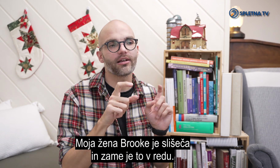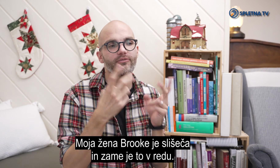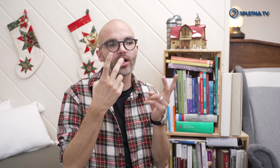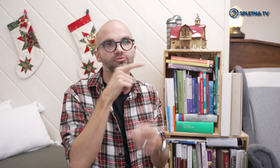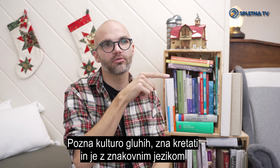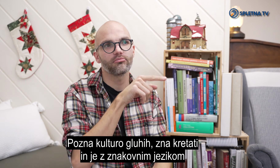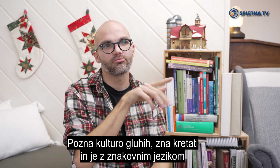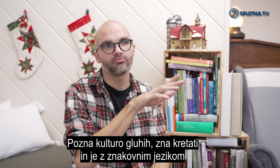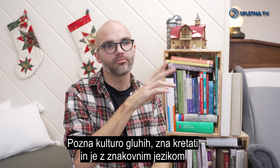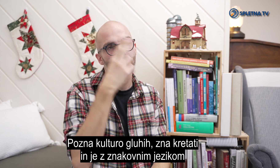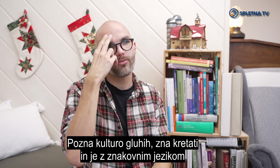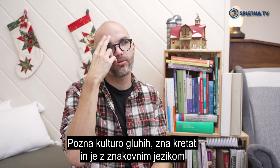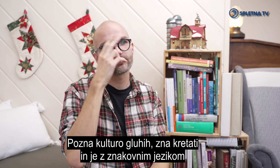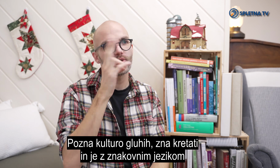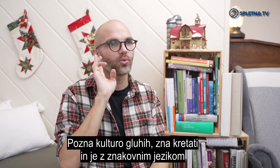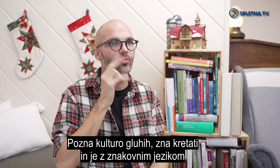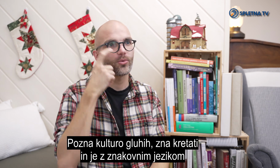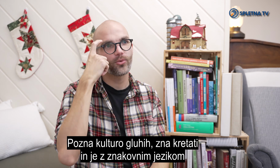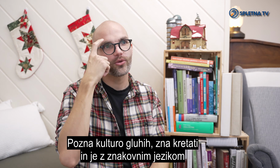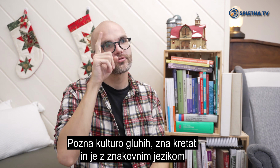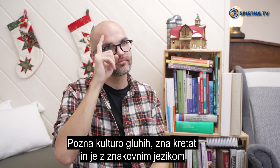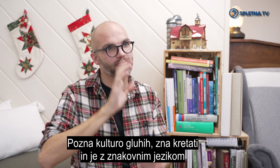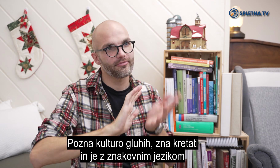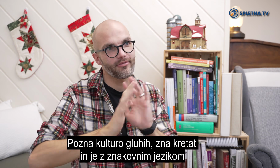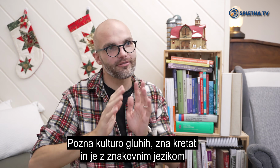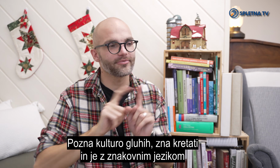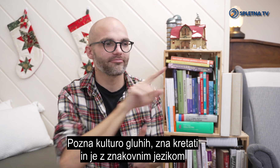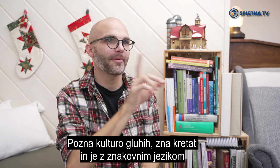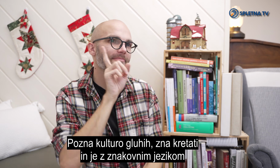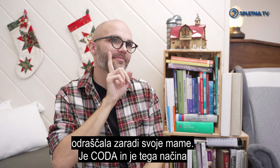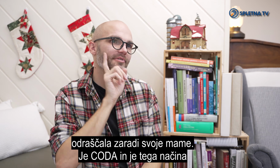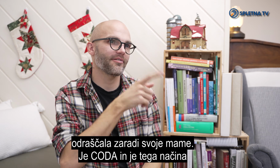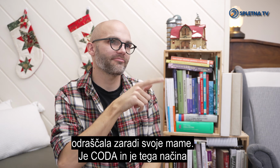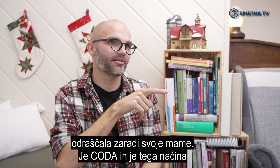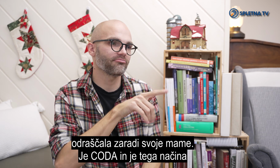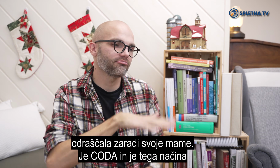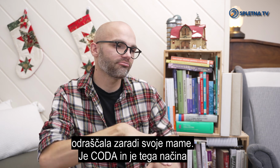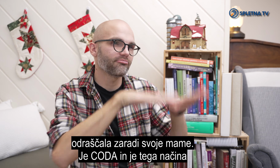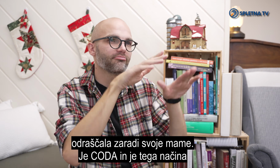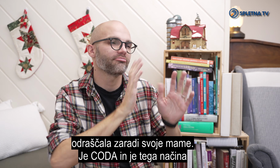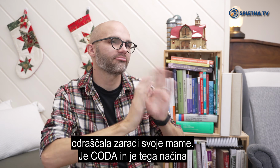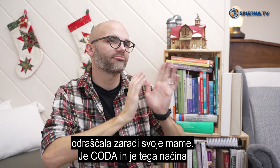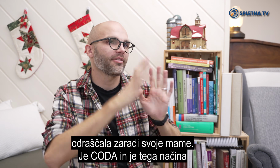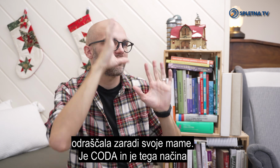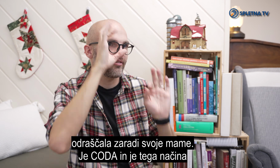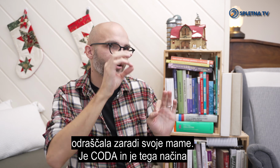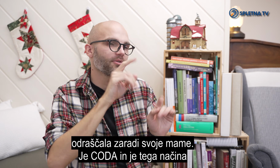Pozna kulturo gluhih, zna kretati in je z znakovnim jezikom odraščala zaradi svoje mame. Je koda in je tega